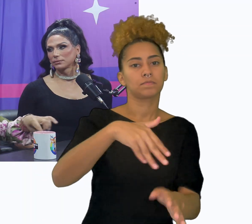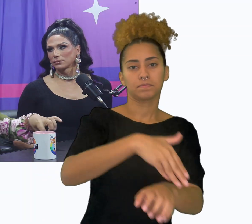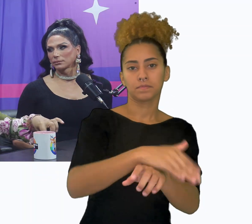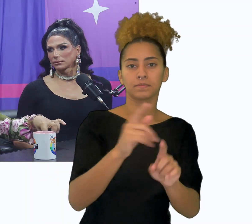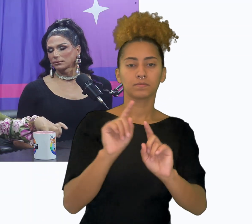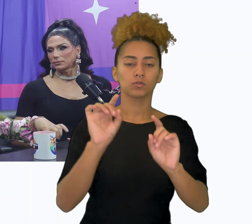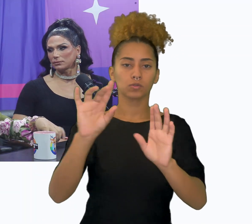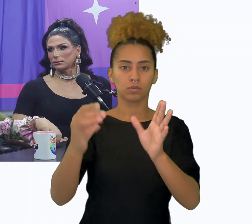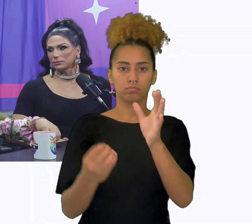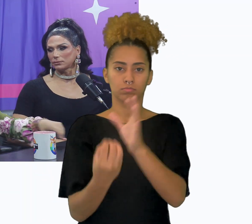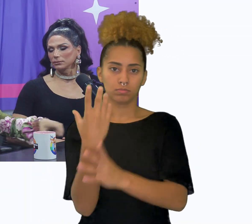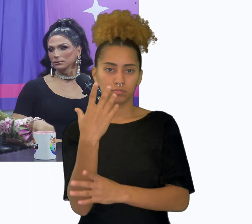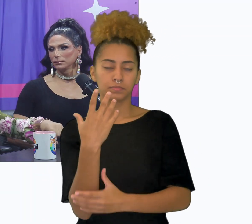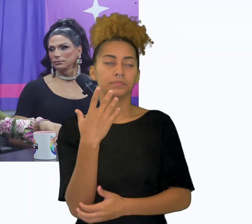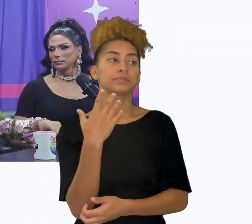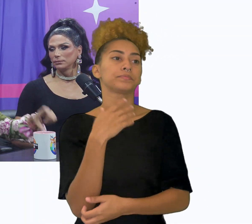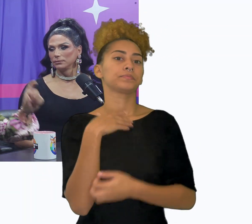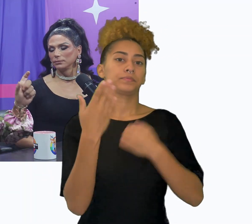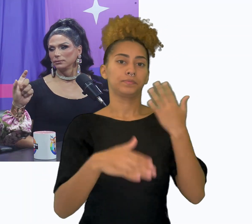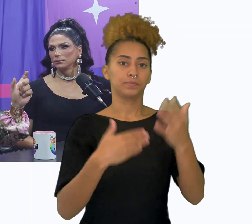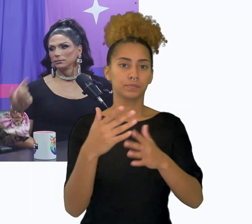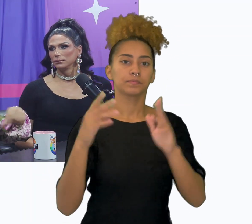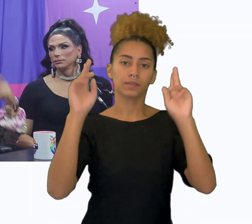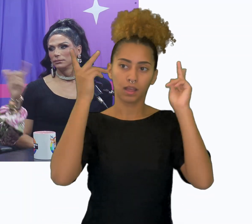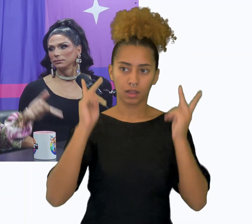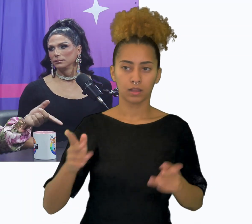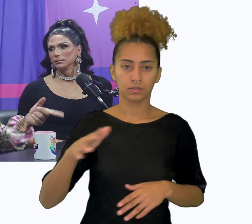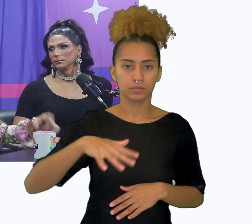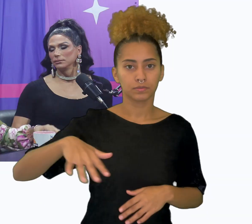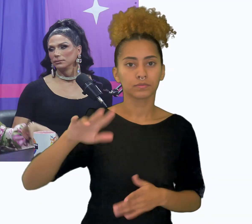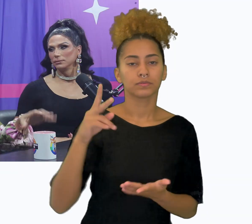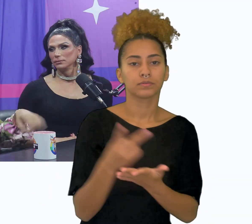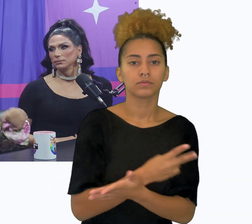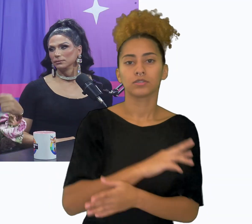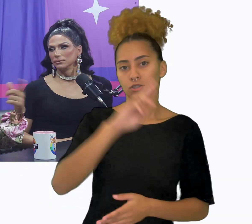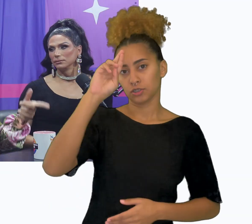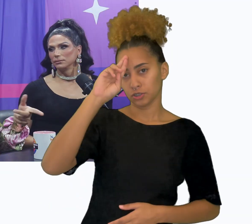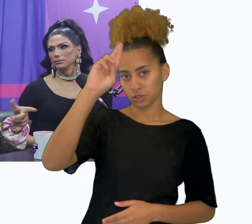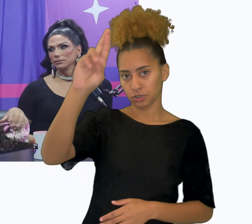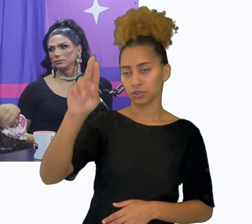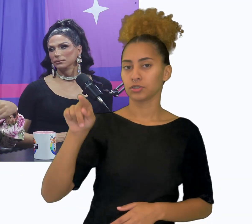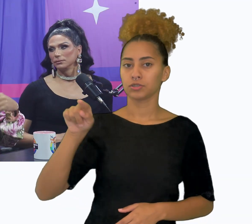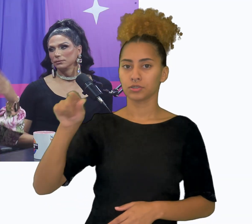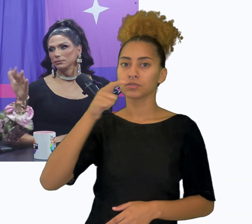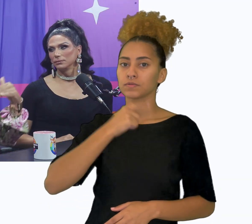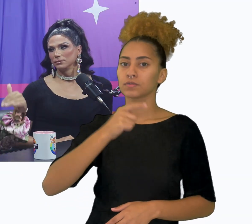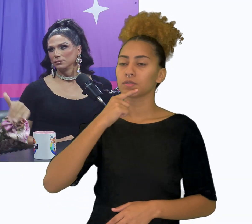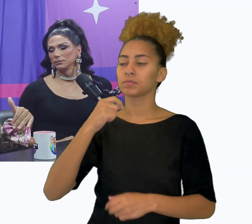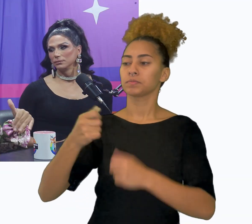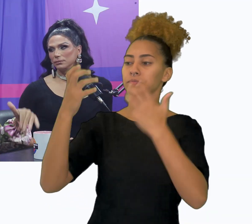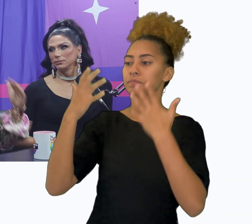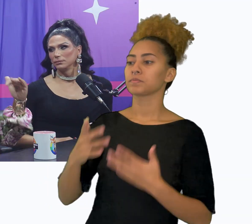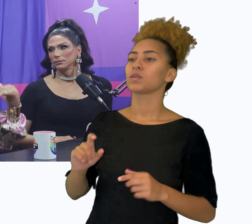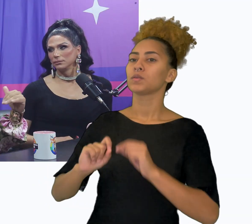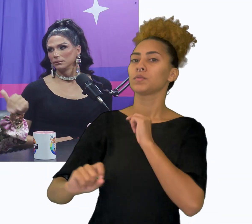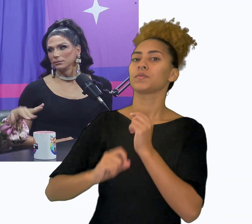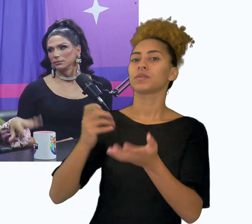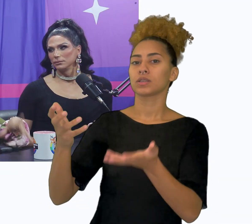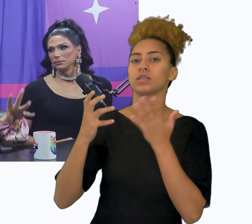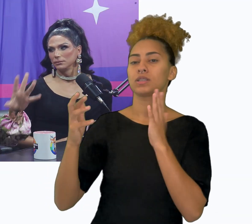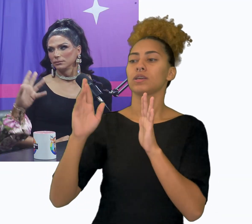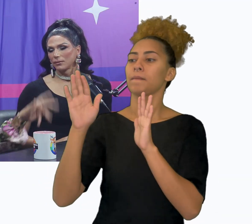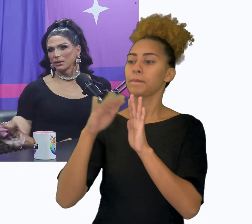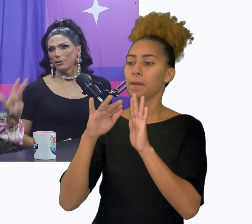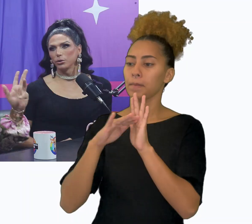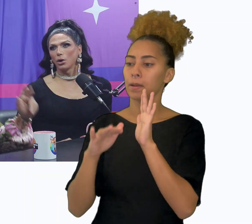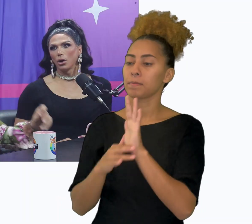depois no Halloween... a gente passou a dirigir também. Então ele só dava o que ele queria, o roteiro que ele queria,